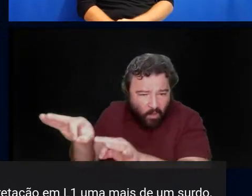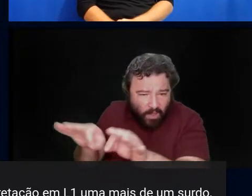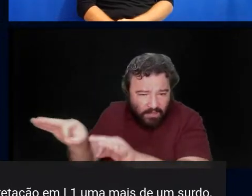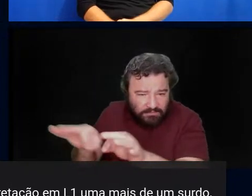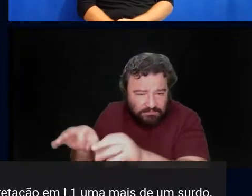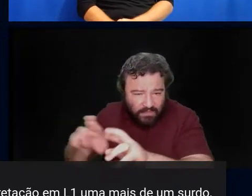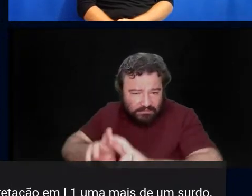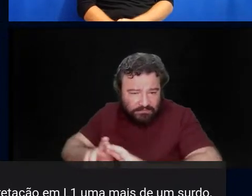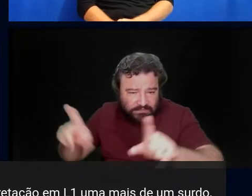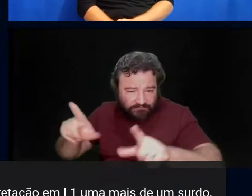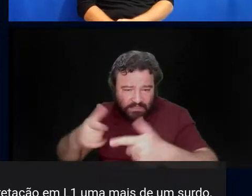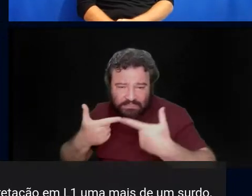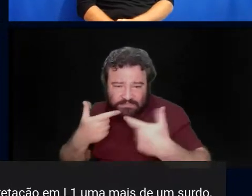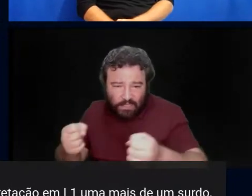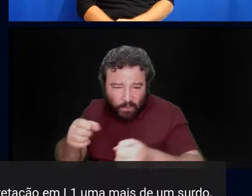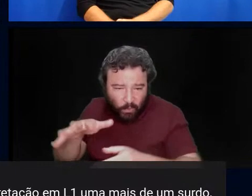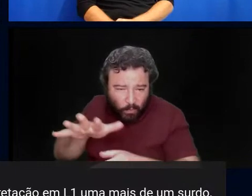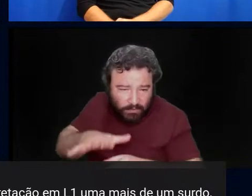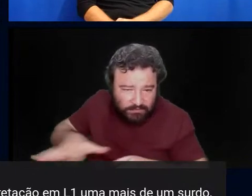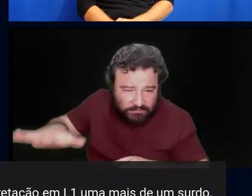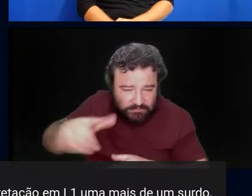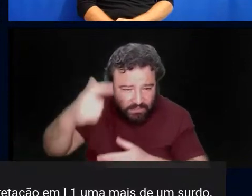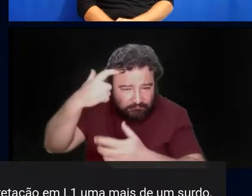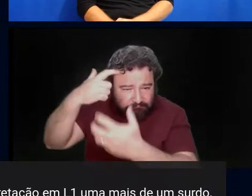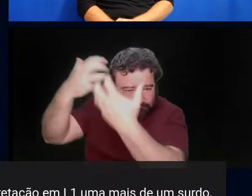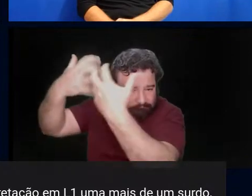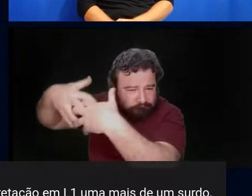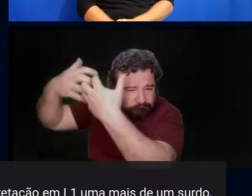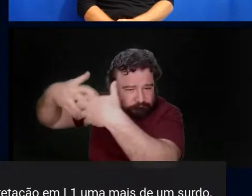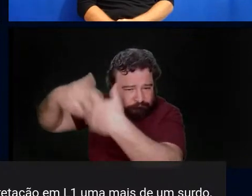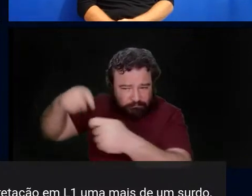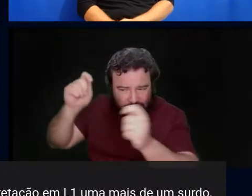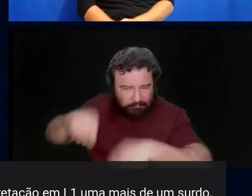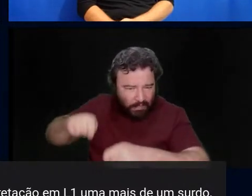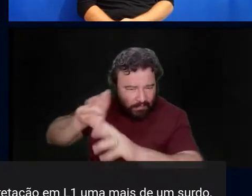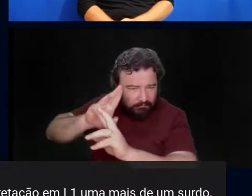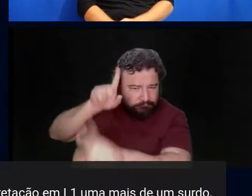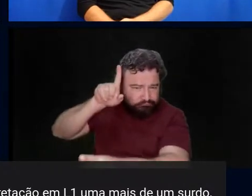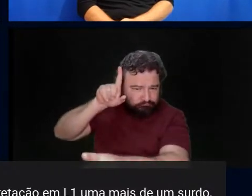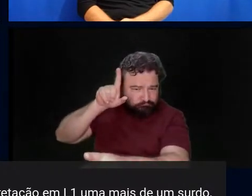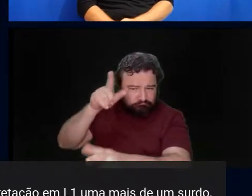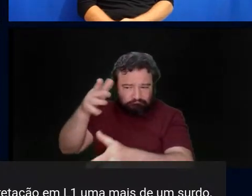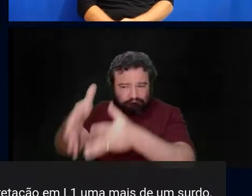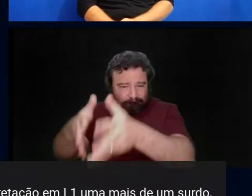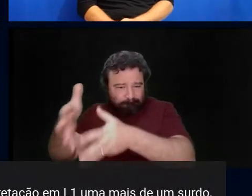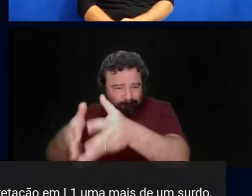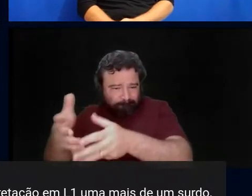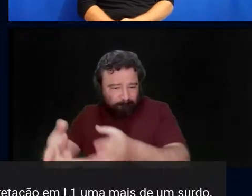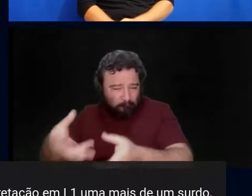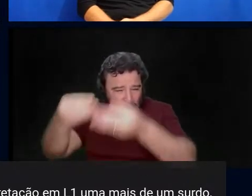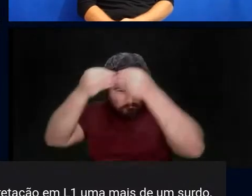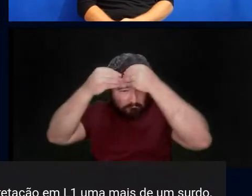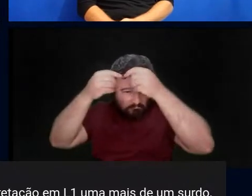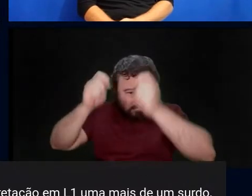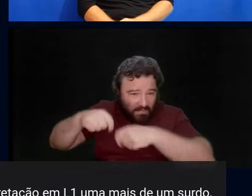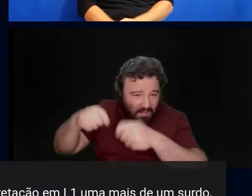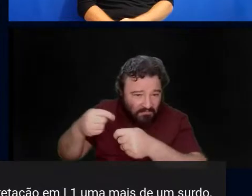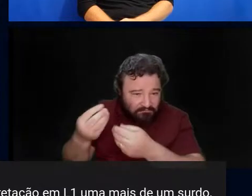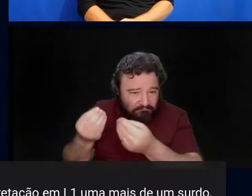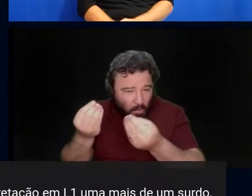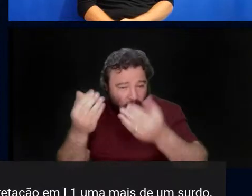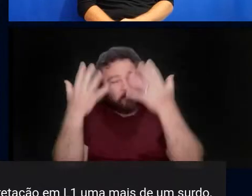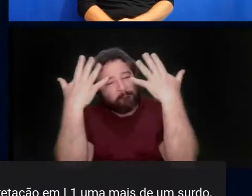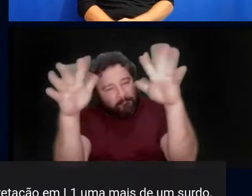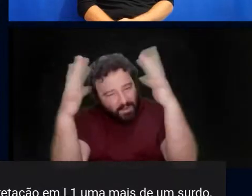do surdo, eh, para mais um surdo, como a fala deveria ser organizada para que pudesse processar